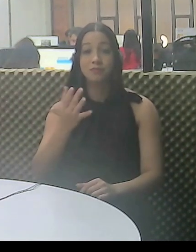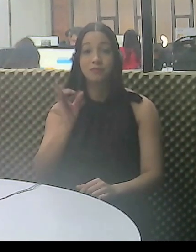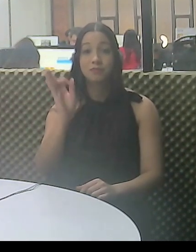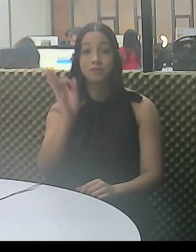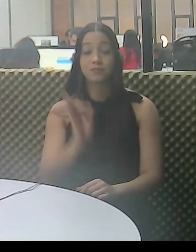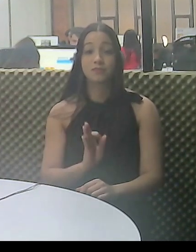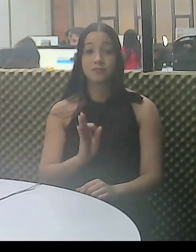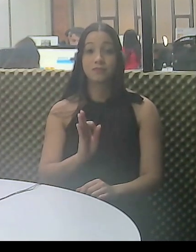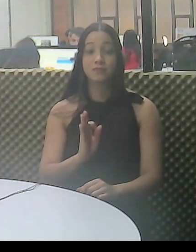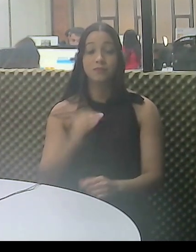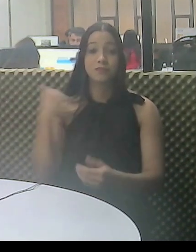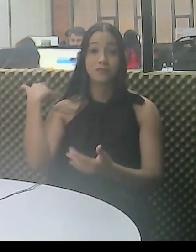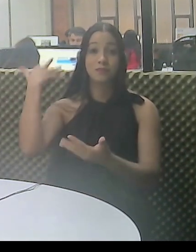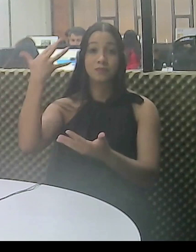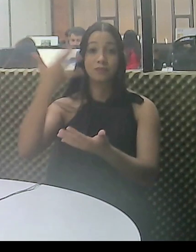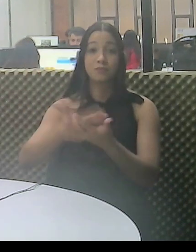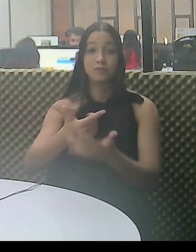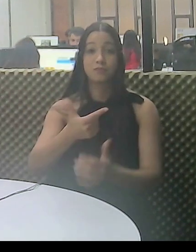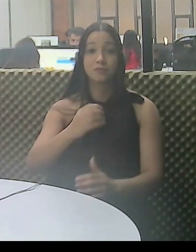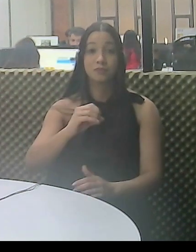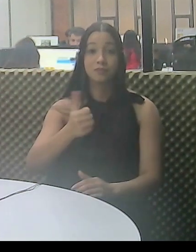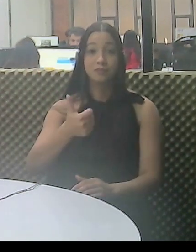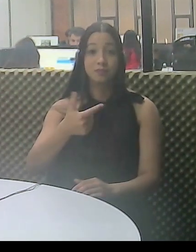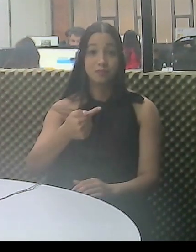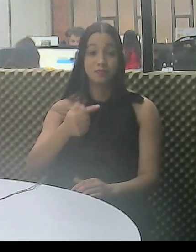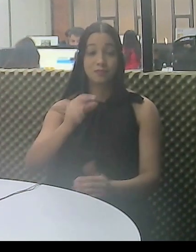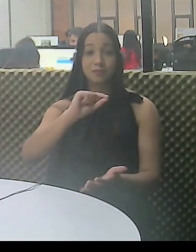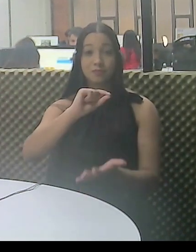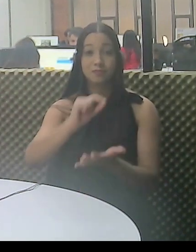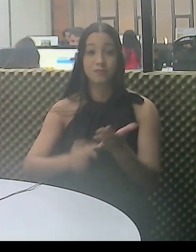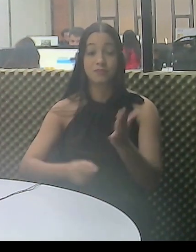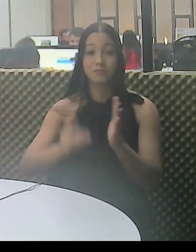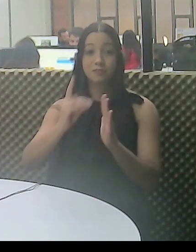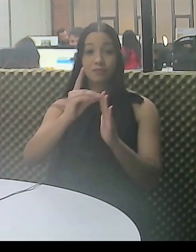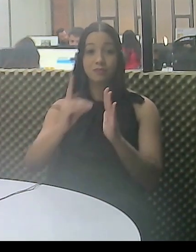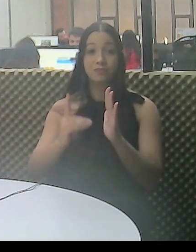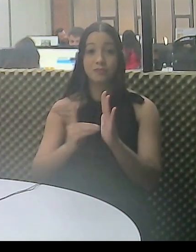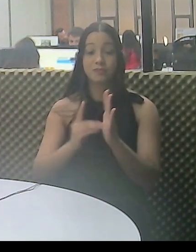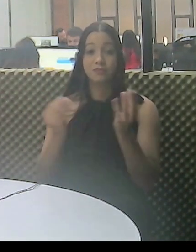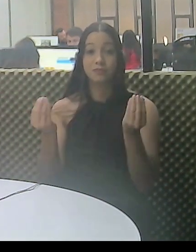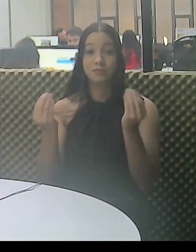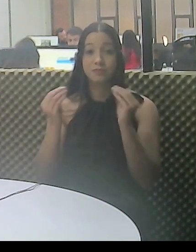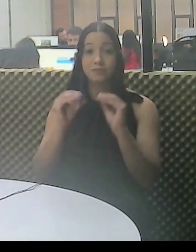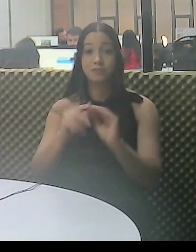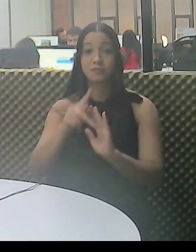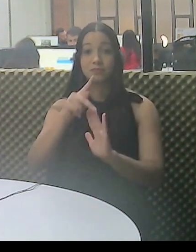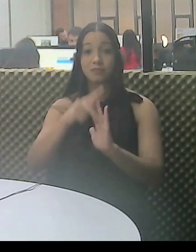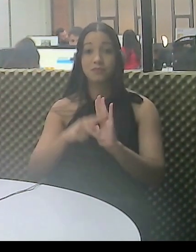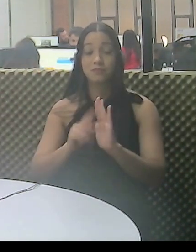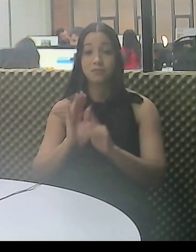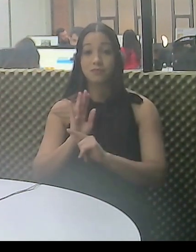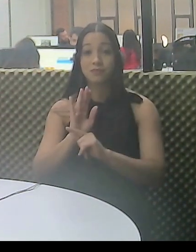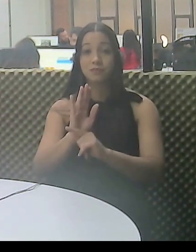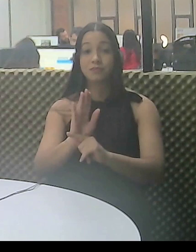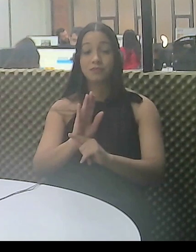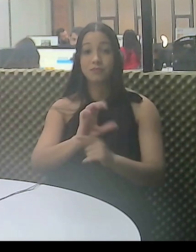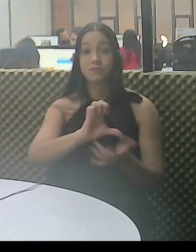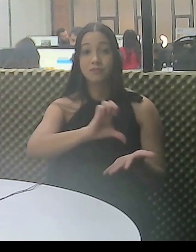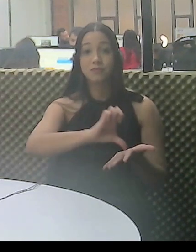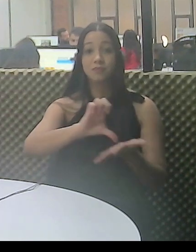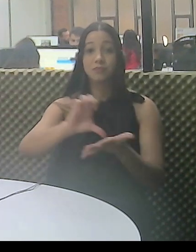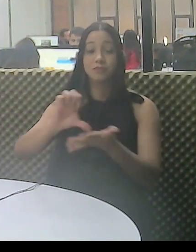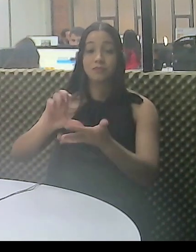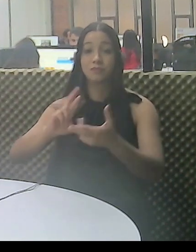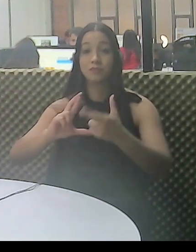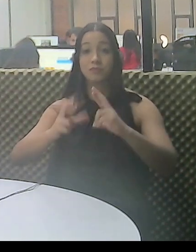cidade desde 2017 e ocorrerá a assinatura do decreto que implementa o programa de cooperação para estações de